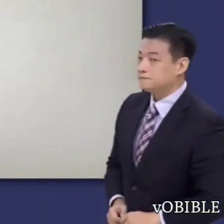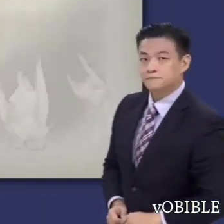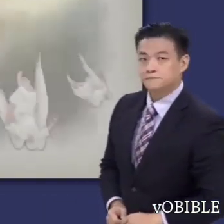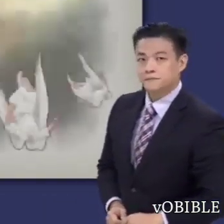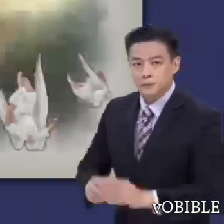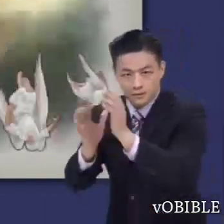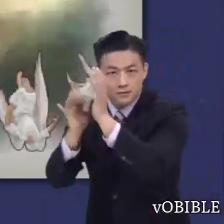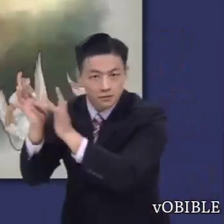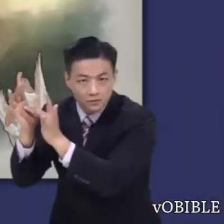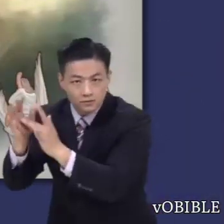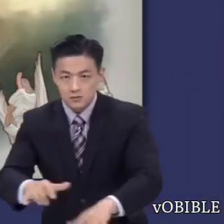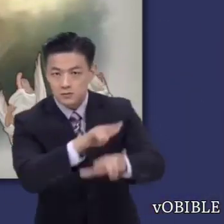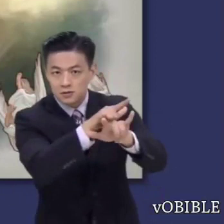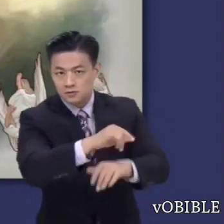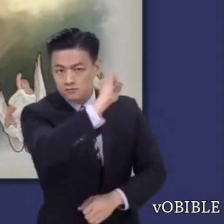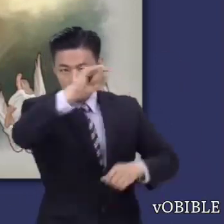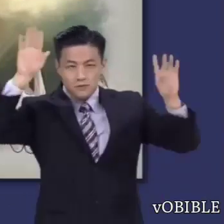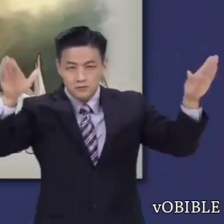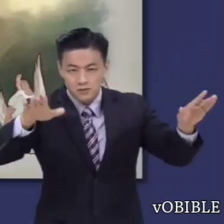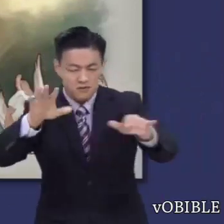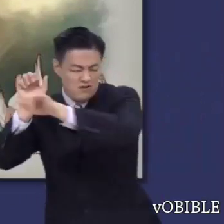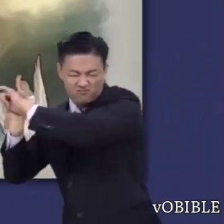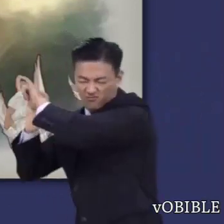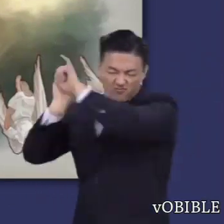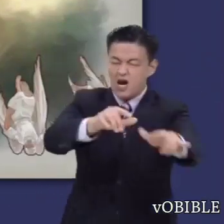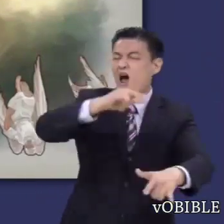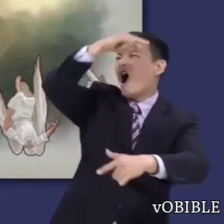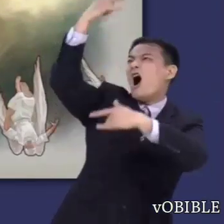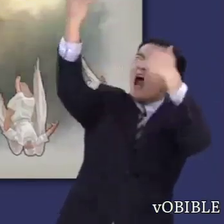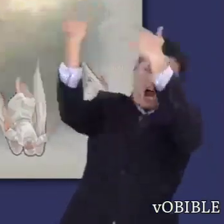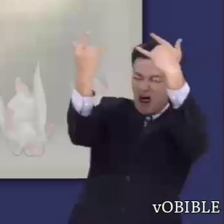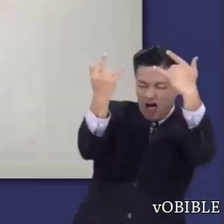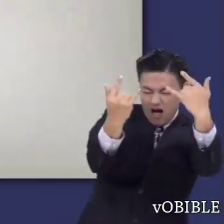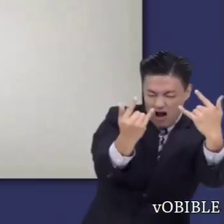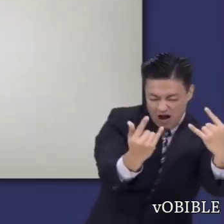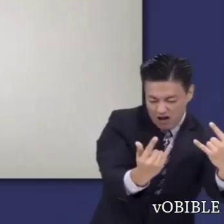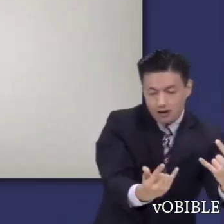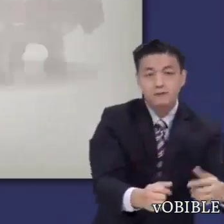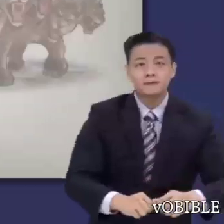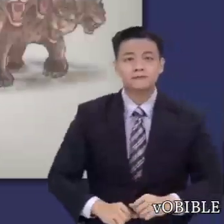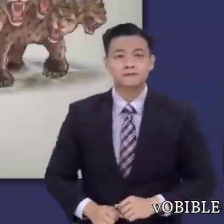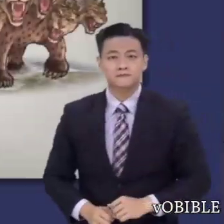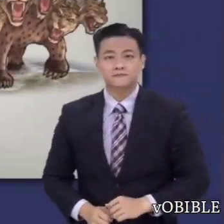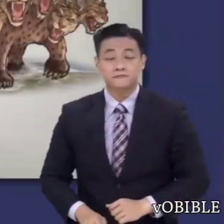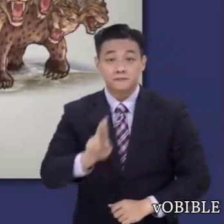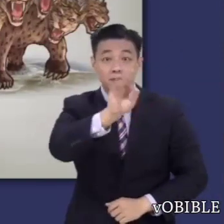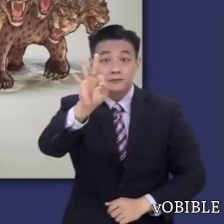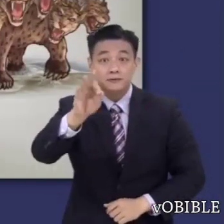里，又看到撒旦和他的天使被摔到地上。再接着的第十三